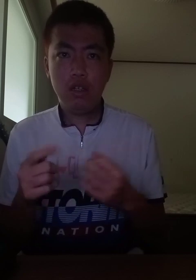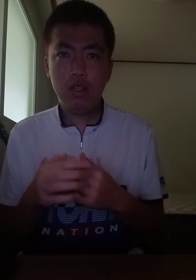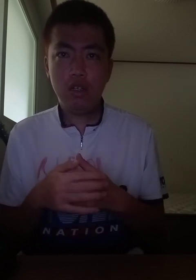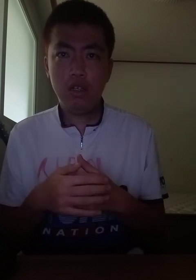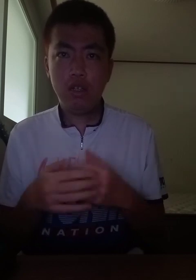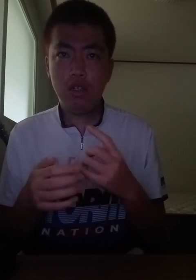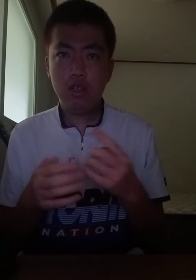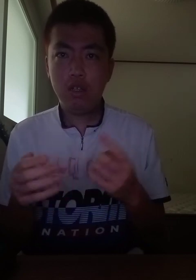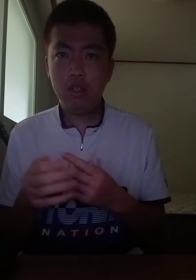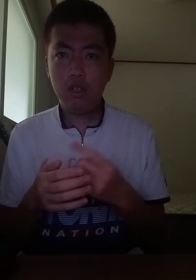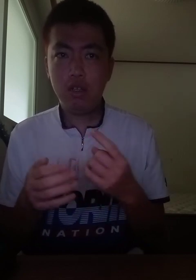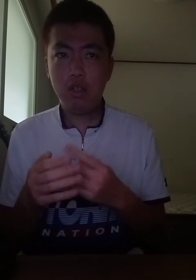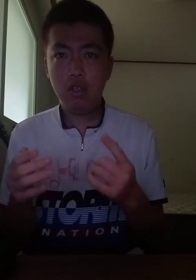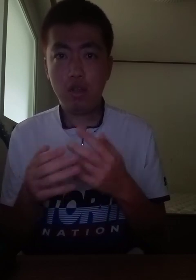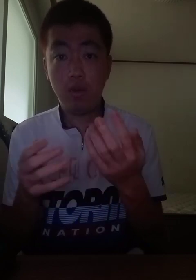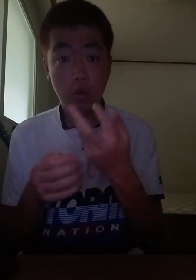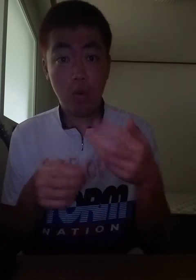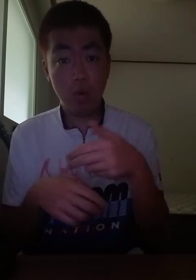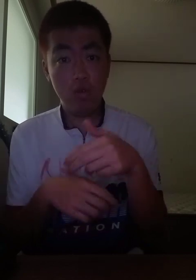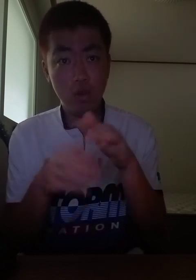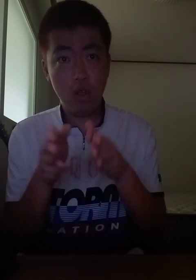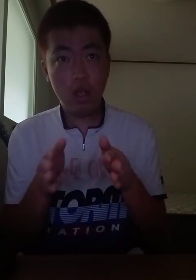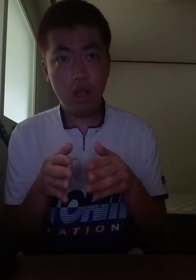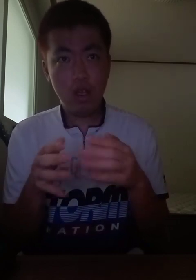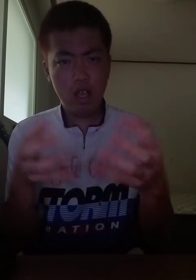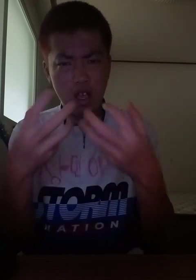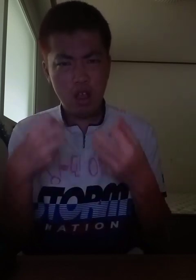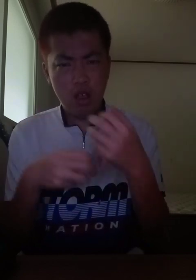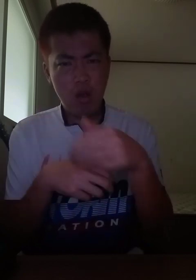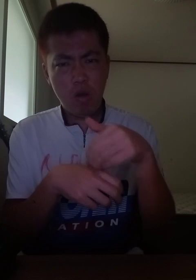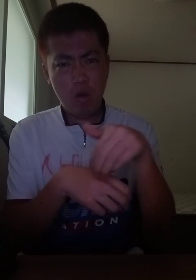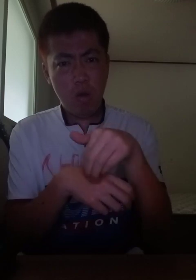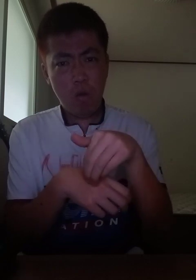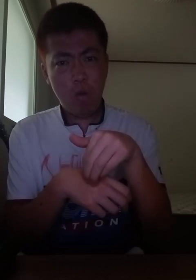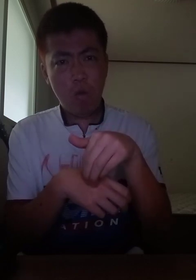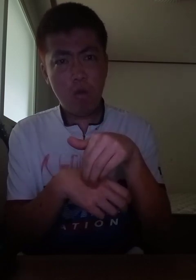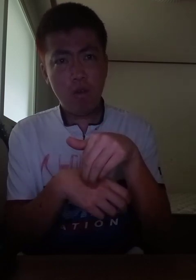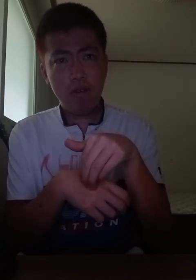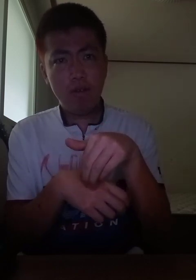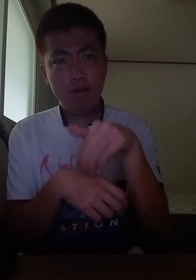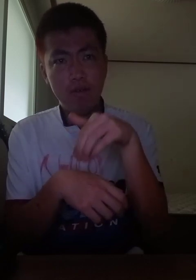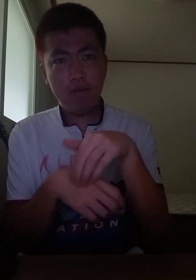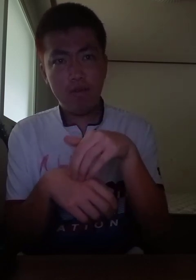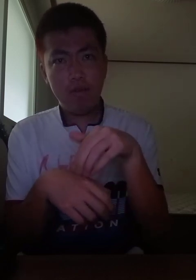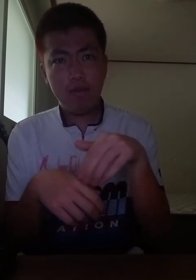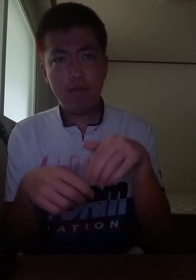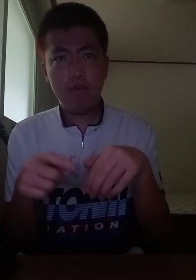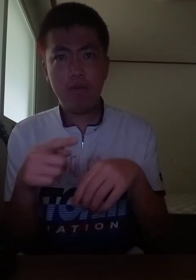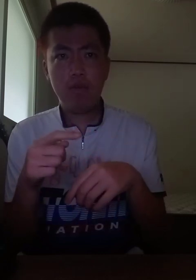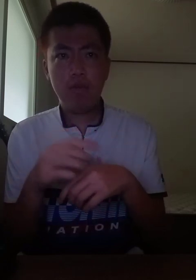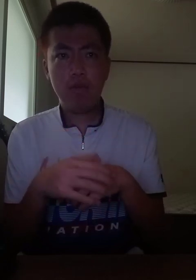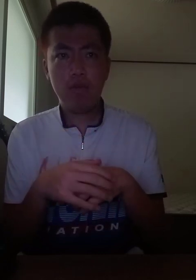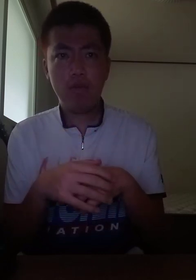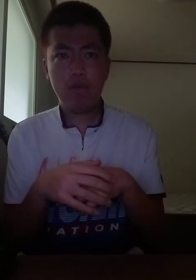뒤로 보이는 곳이 버스 정류소인데요. 지금 차가 많이 다니고 있는데 정작 주변에 횡단보도나 보행자용 신호등이 없기 때문에